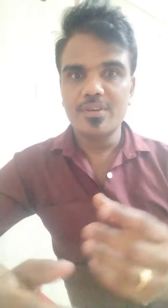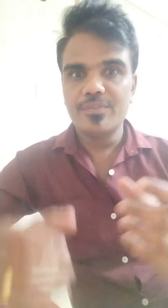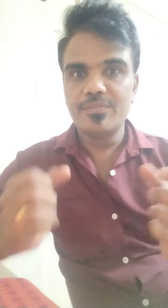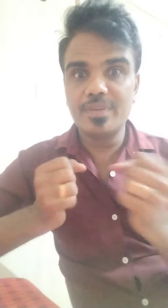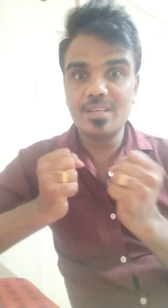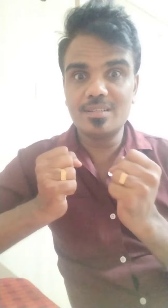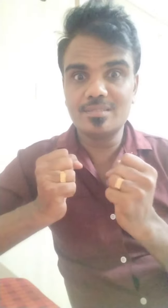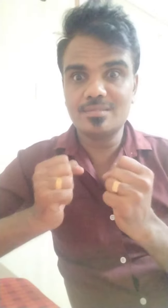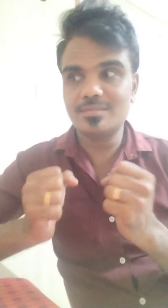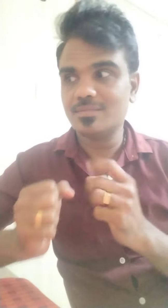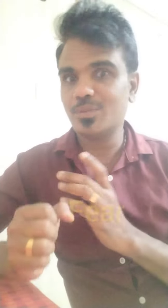ஃபியர்,